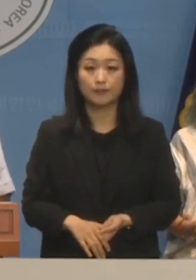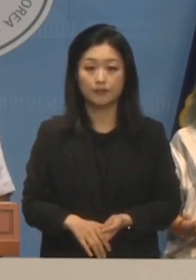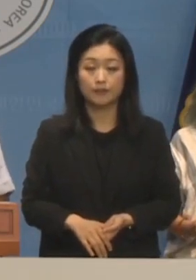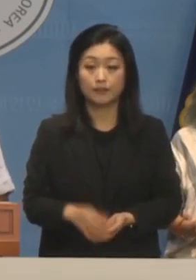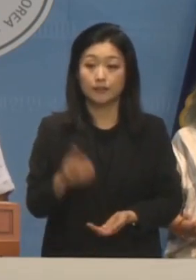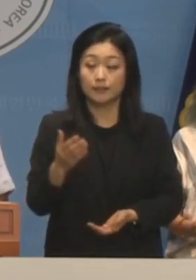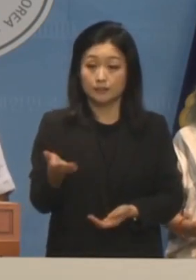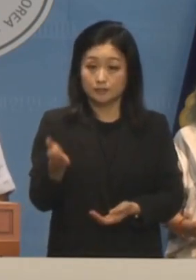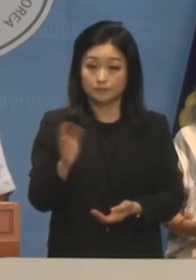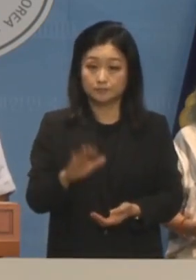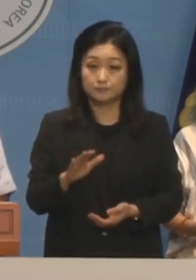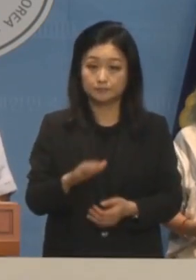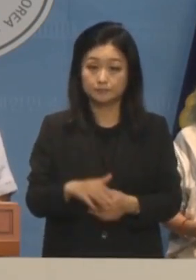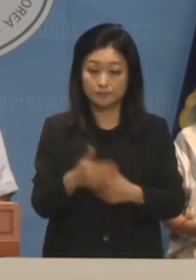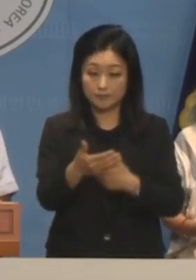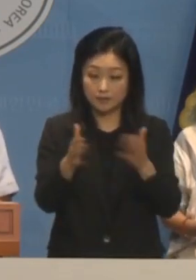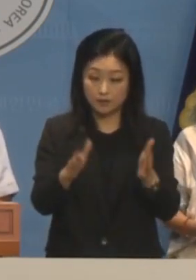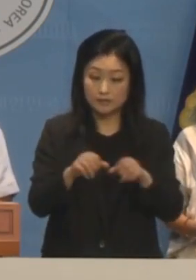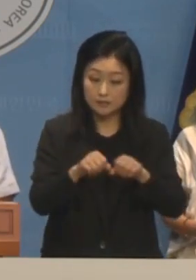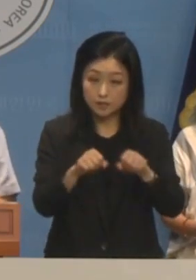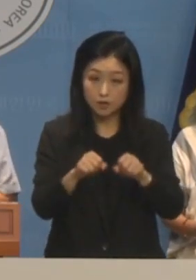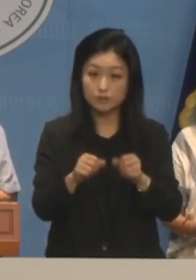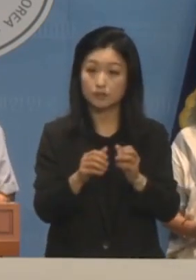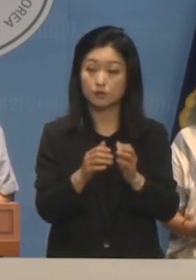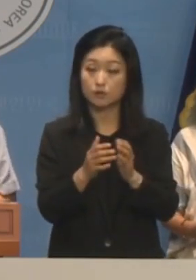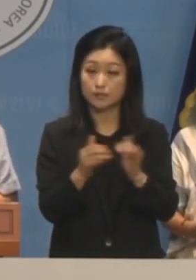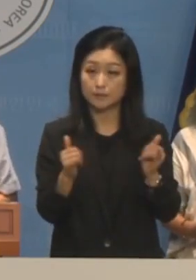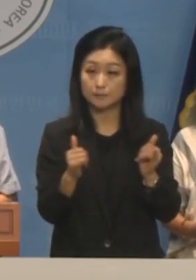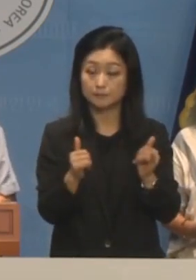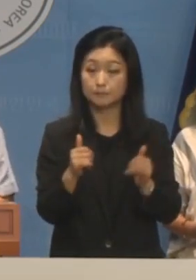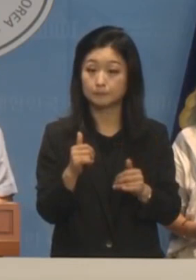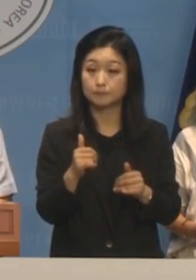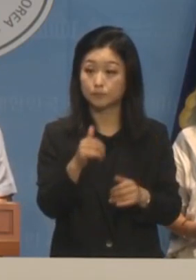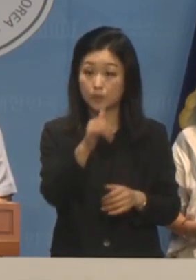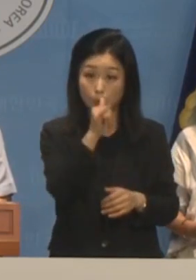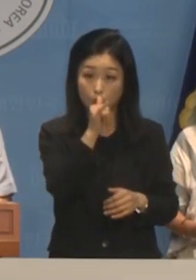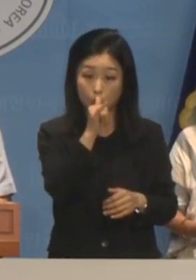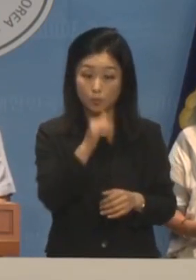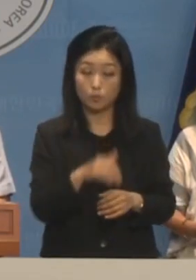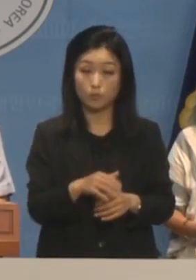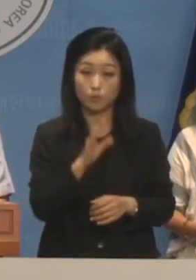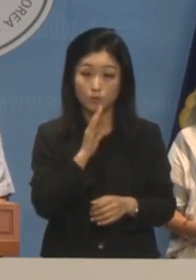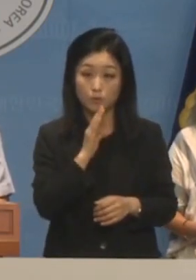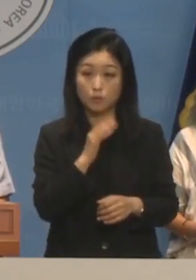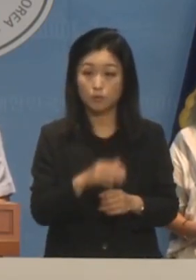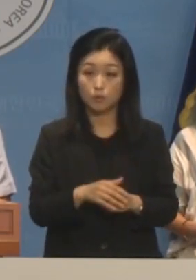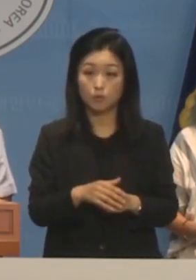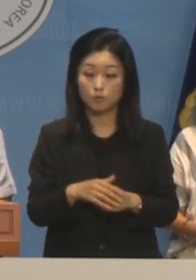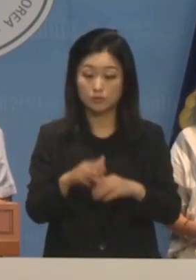자, 그렇다면 이 객실 점유율이 지금 코로나19 이전으로 보다 더